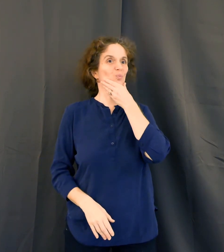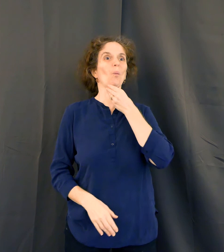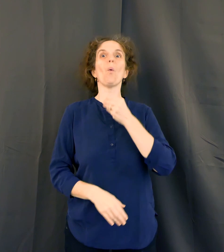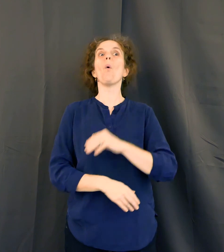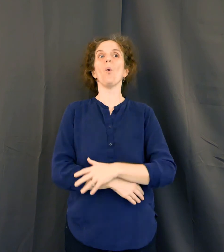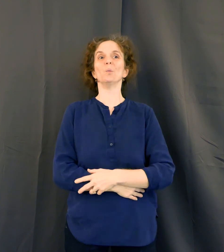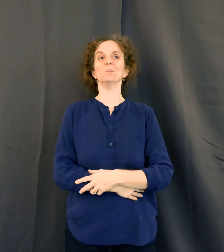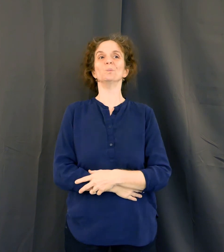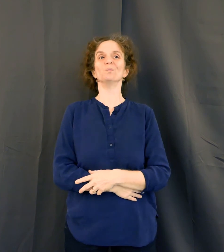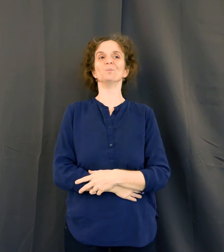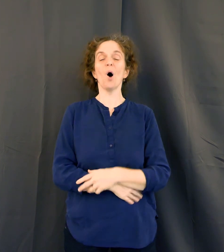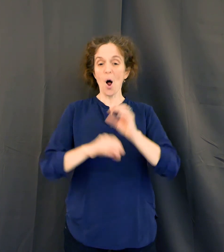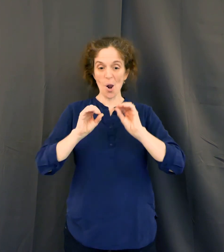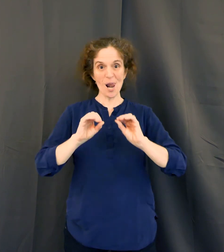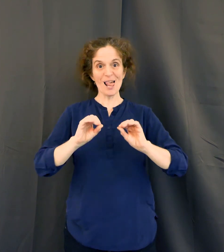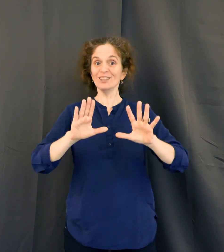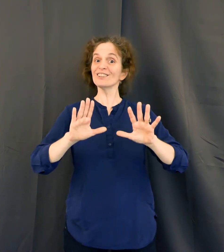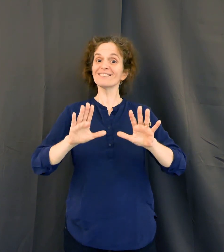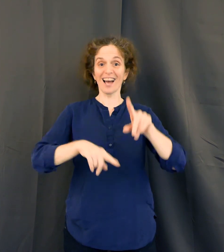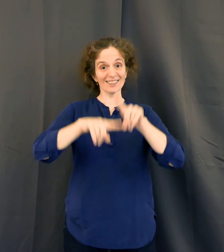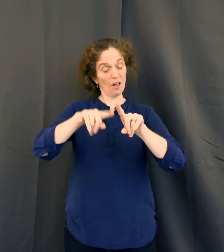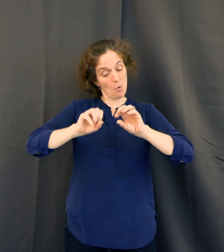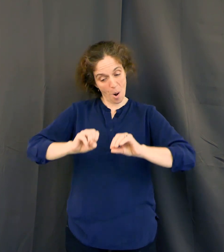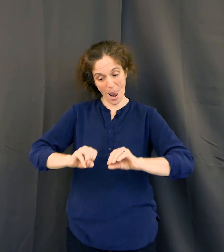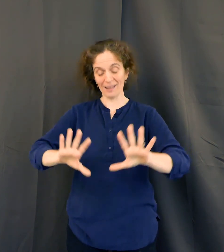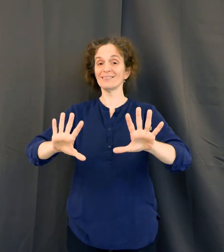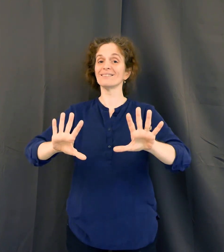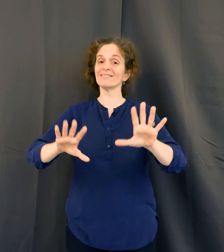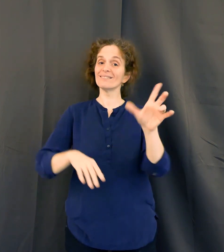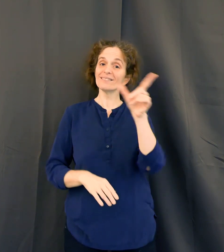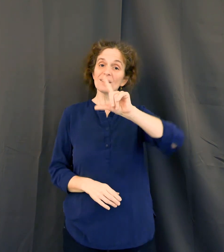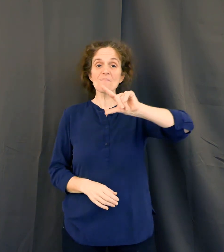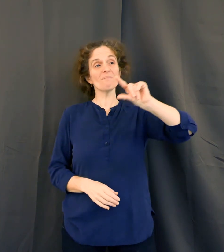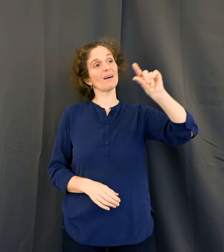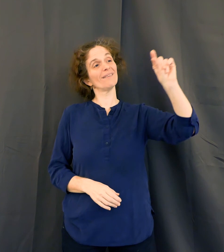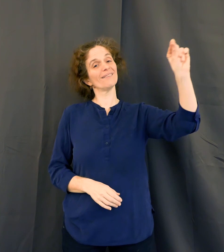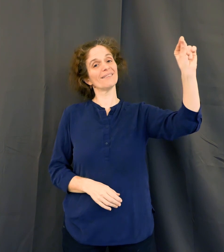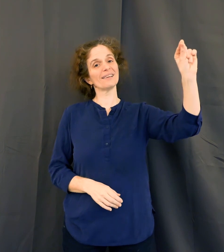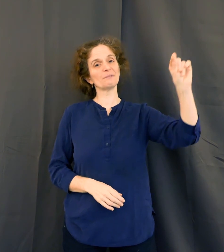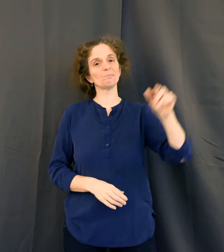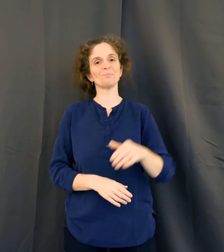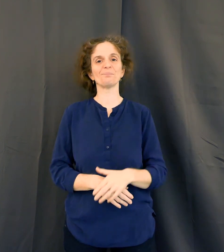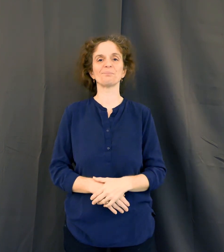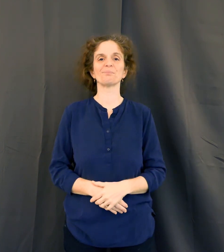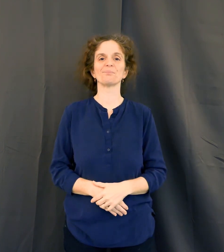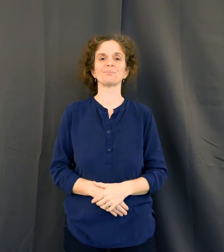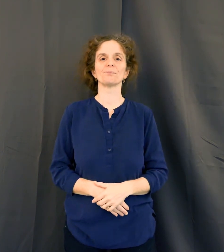Voilà, là c'est vraiment beau. Content de lui, petit Noël laisse le sapin et s'en